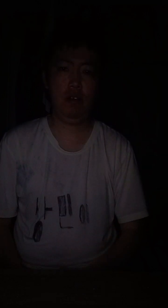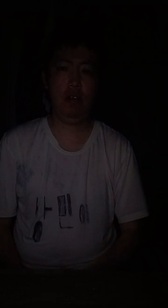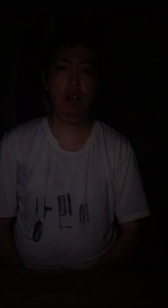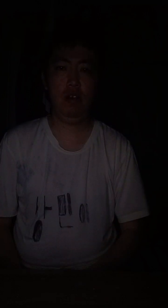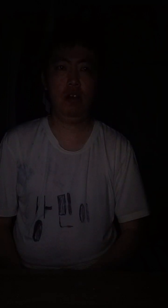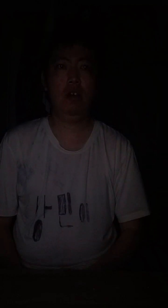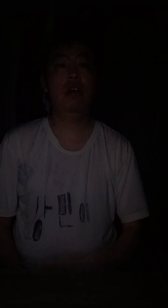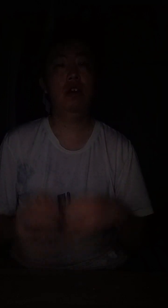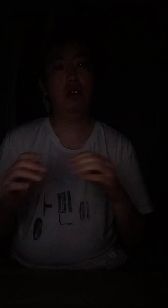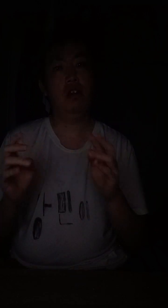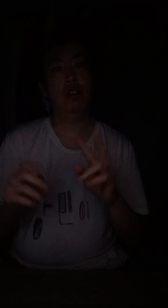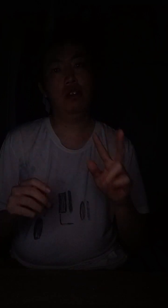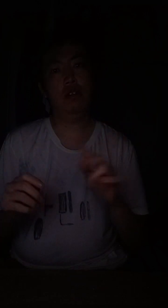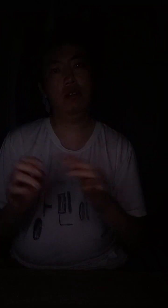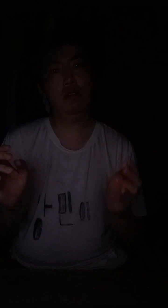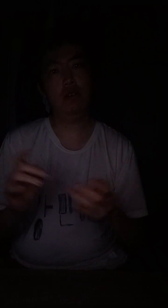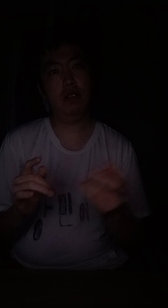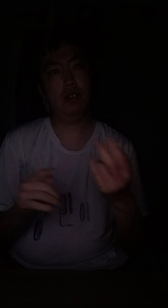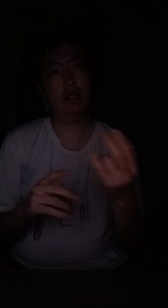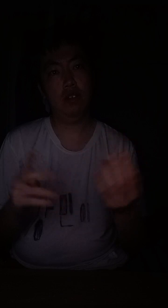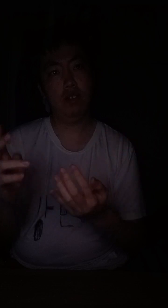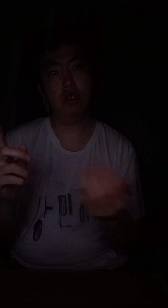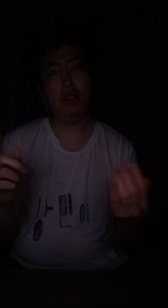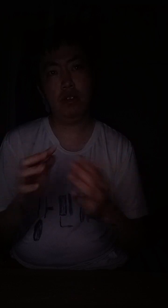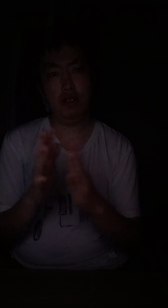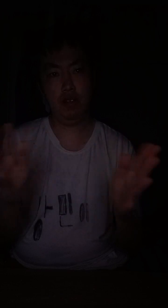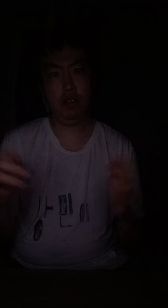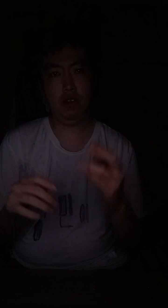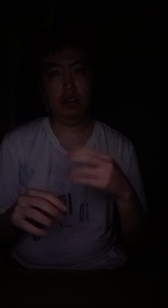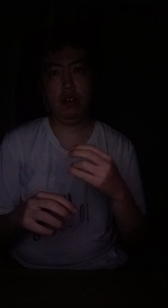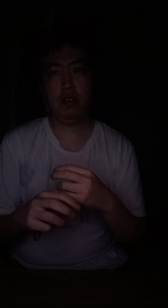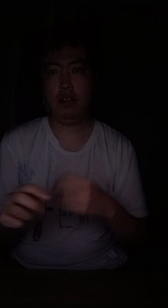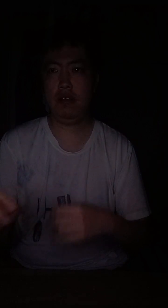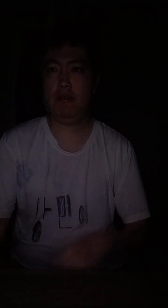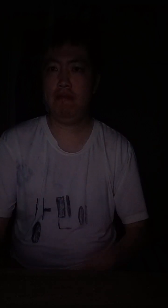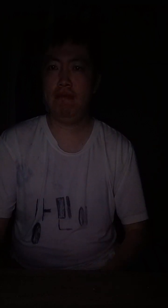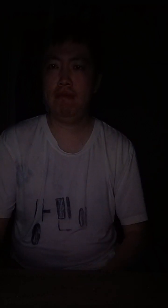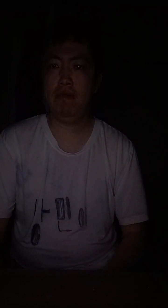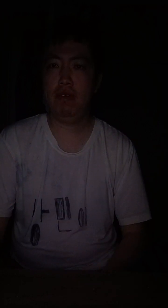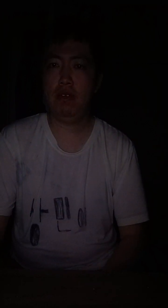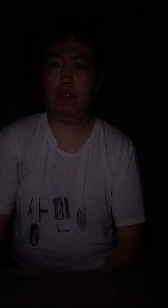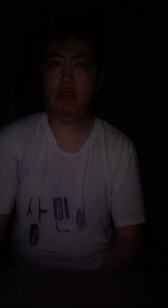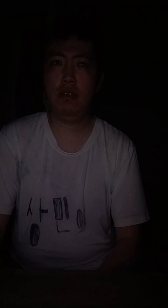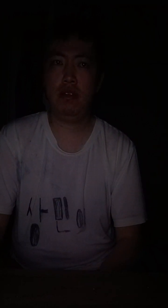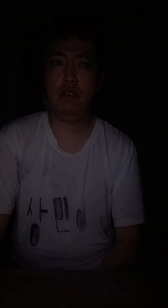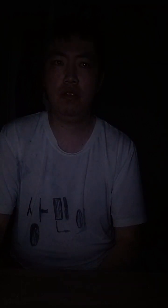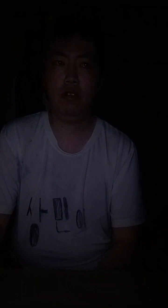사장의 임기는 3년으로 다음 달 10일부터 시작됩니다. JTBC 김태영입니다.